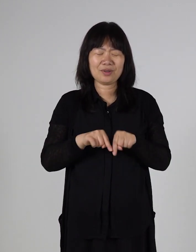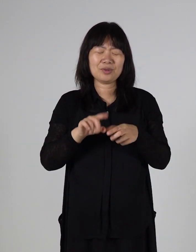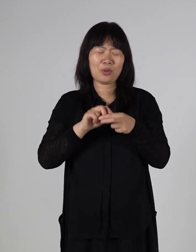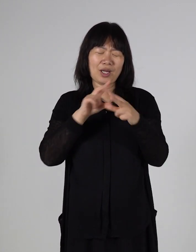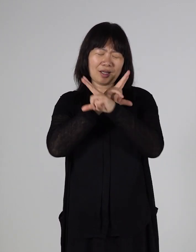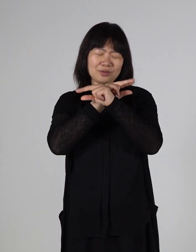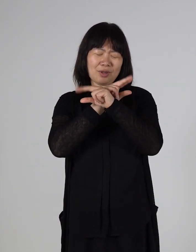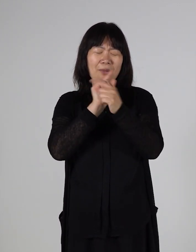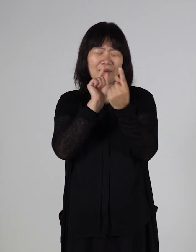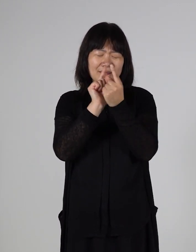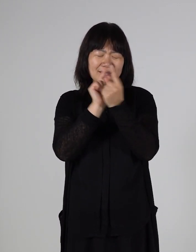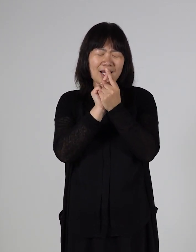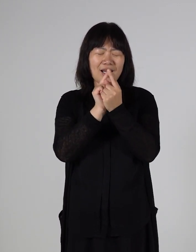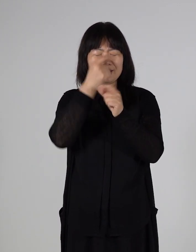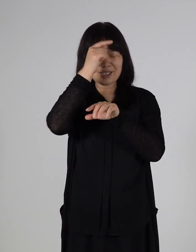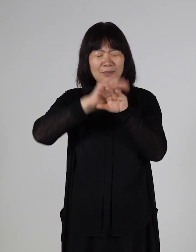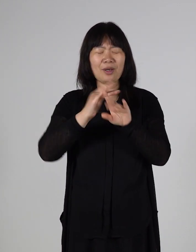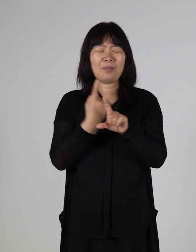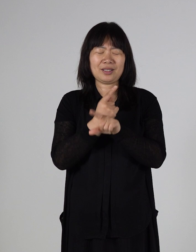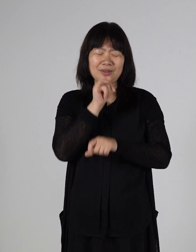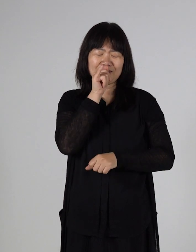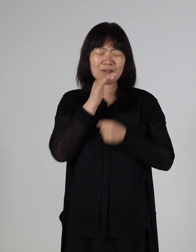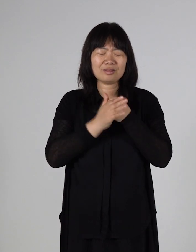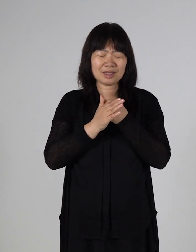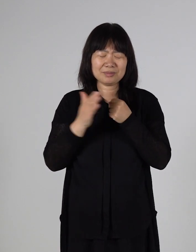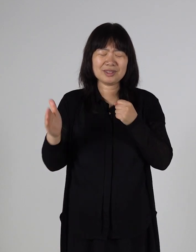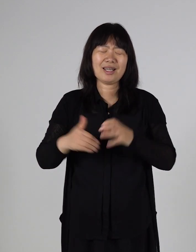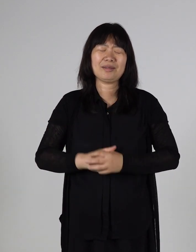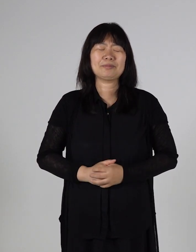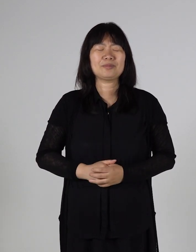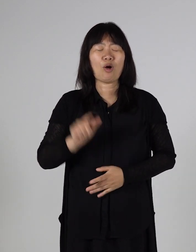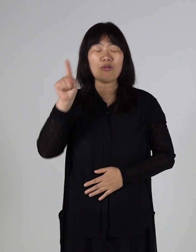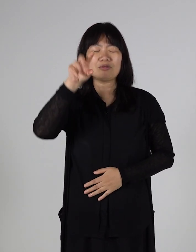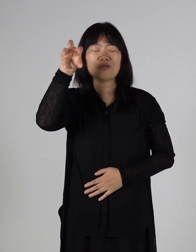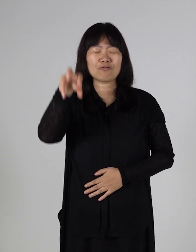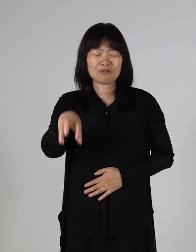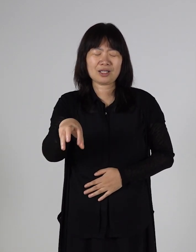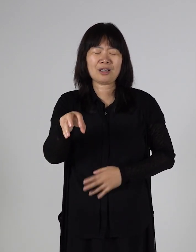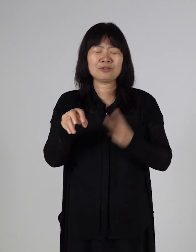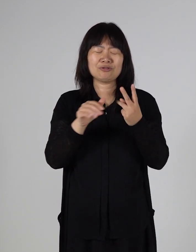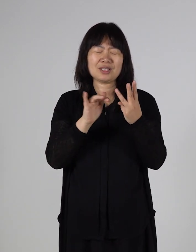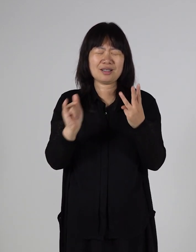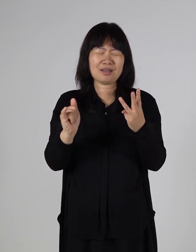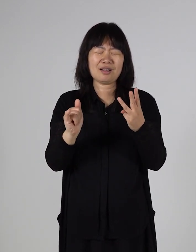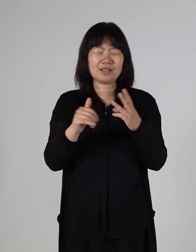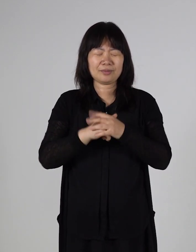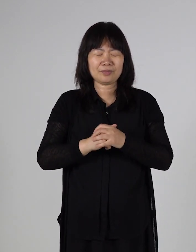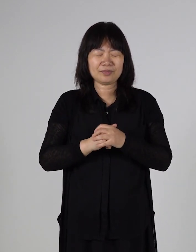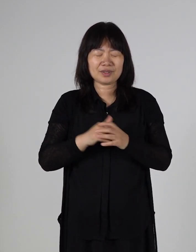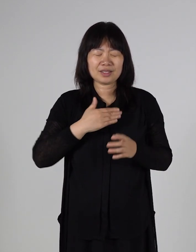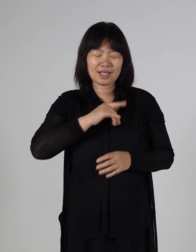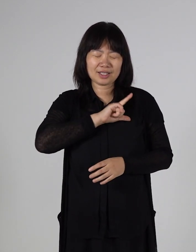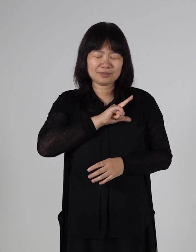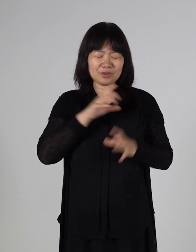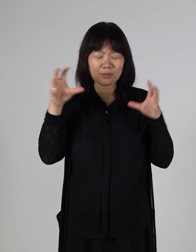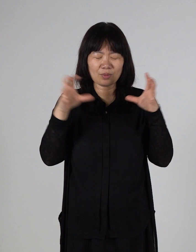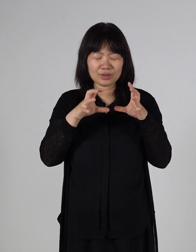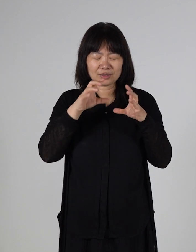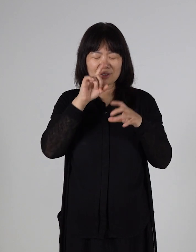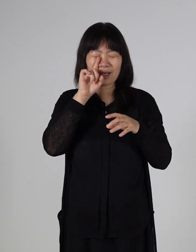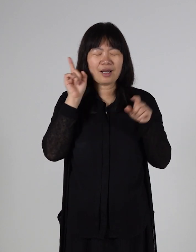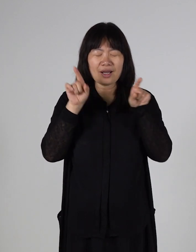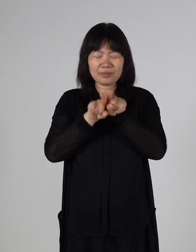비대면 예배로 전환이 됩니다. 어느 곳에 2-3 사람으로 내 이름으로 모인 곳에